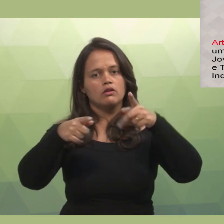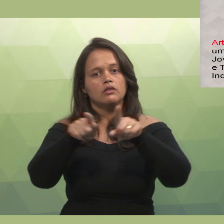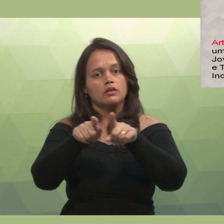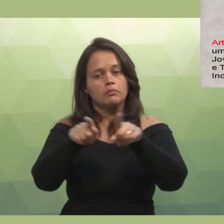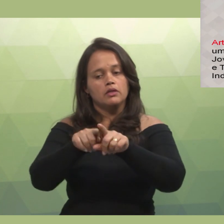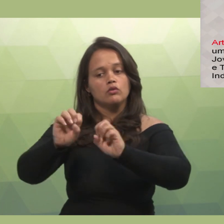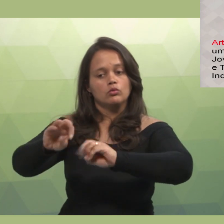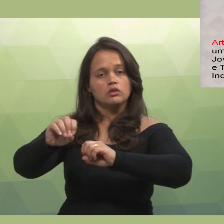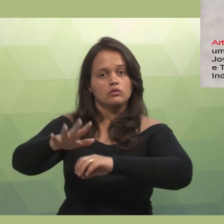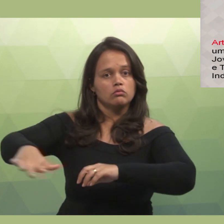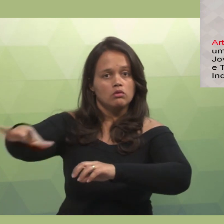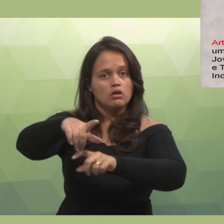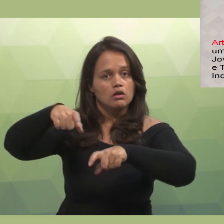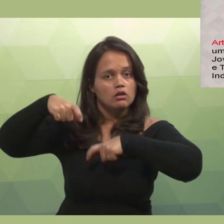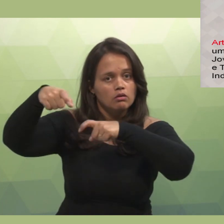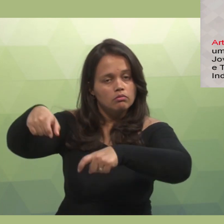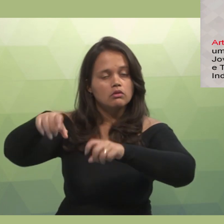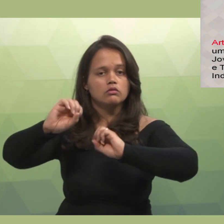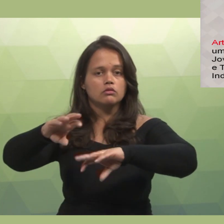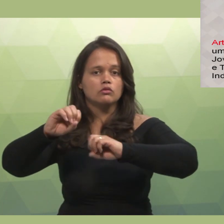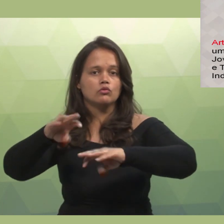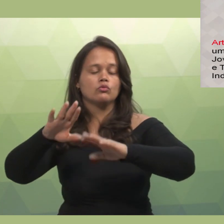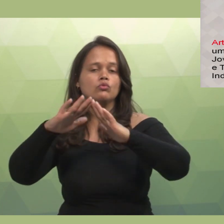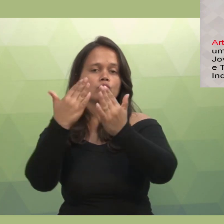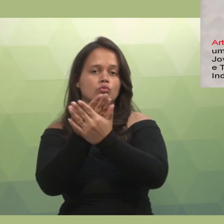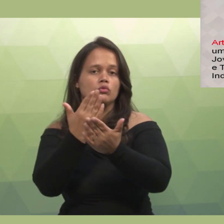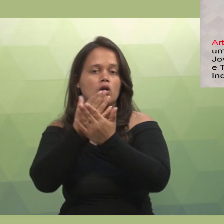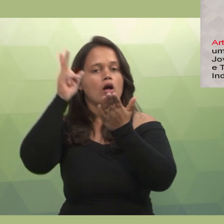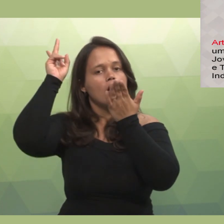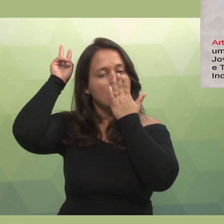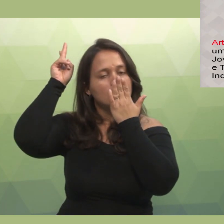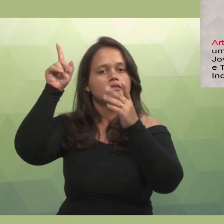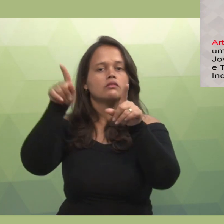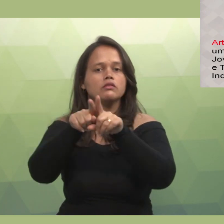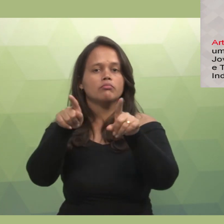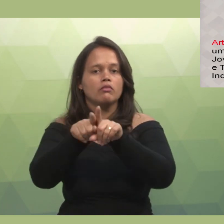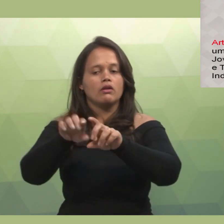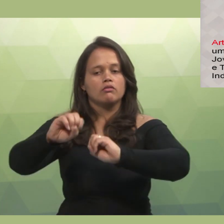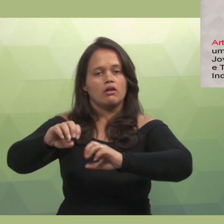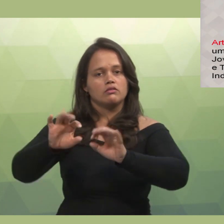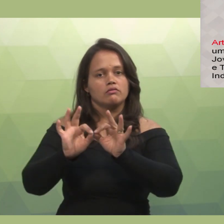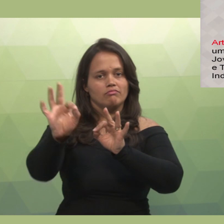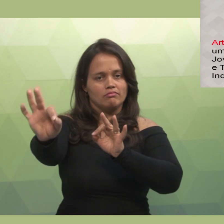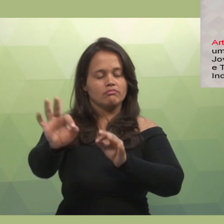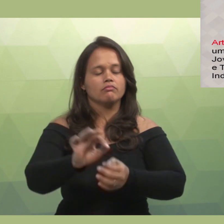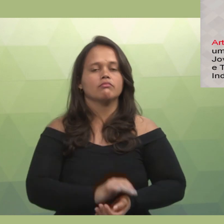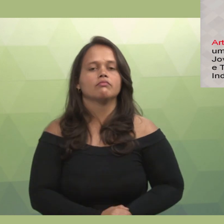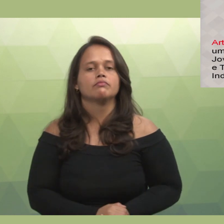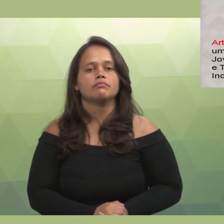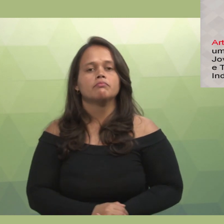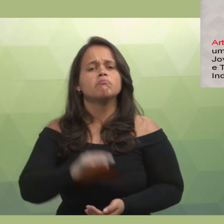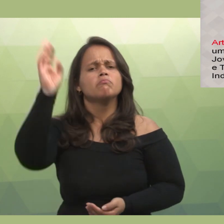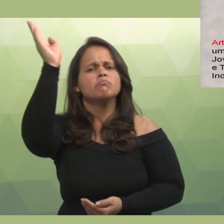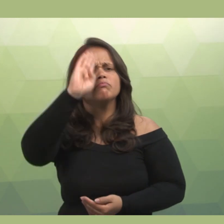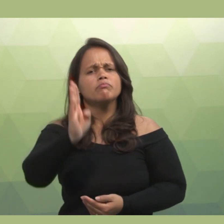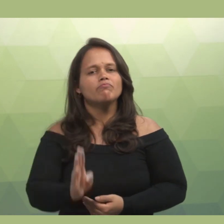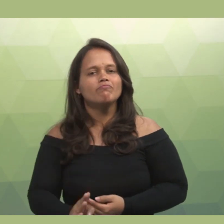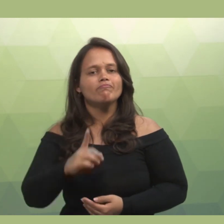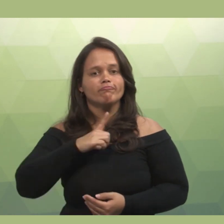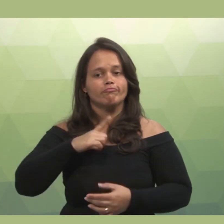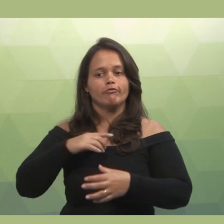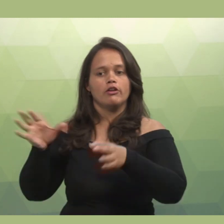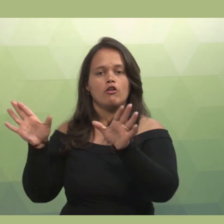a educação escolar indígena e a educação à distância. No Brasil, devido à